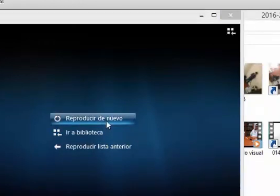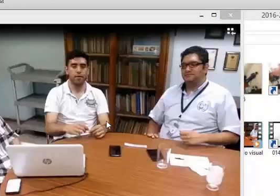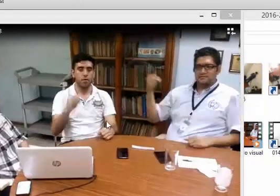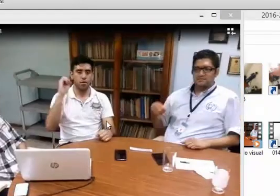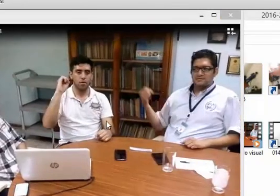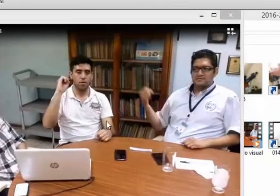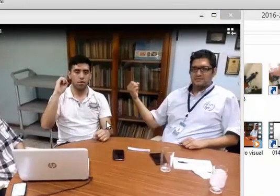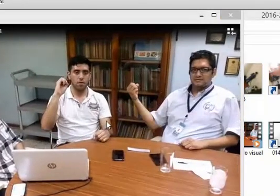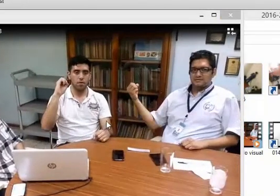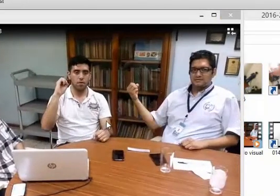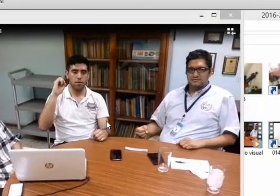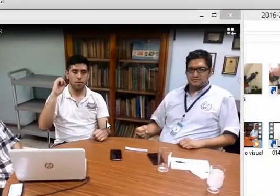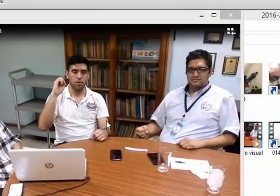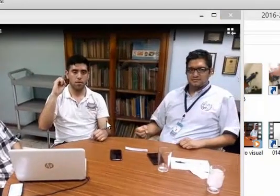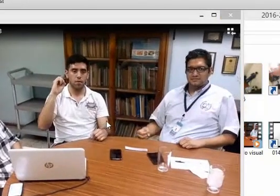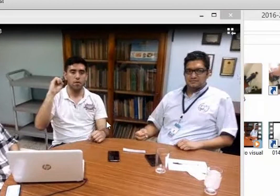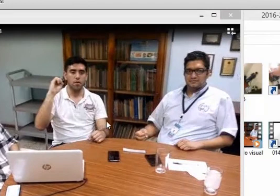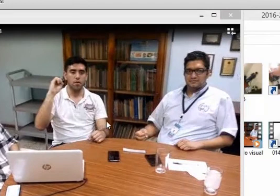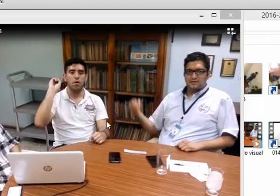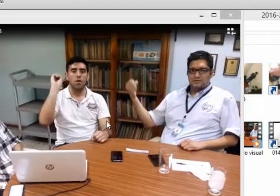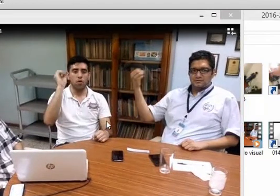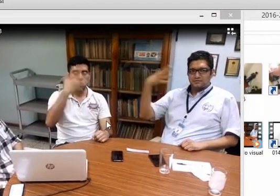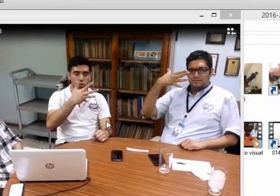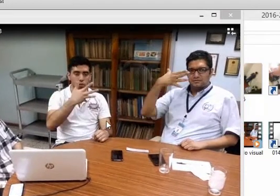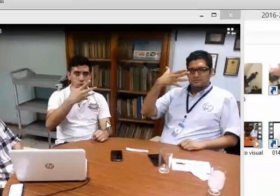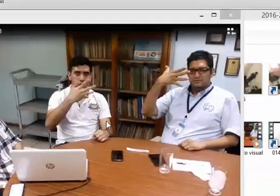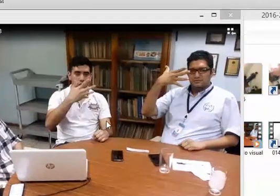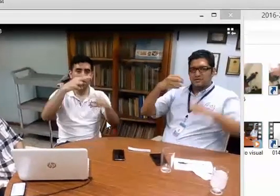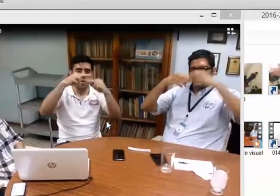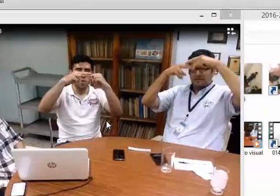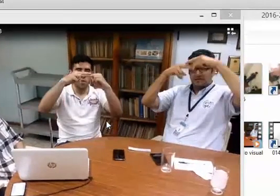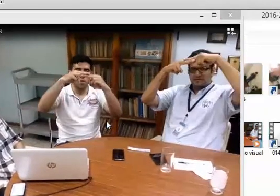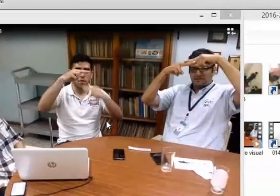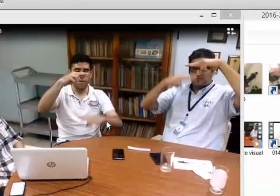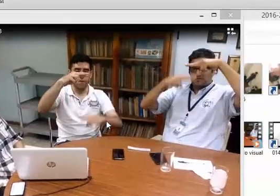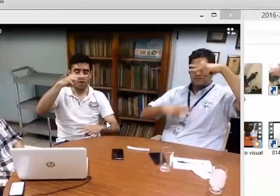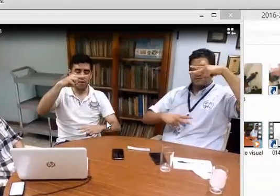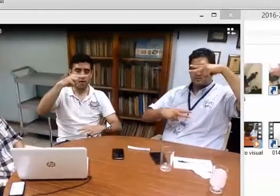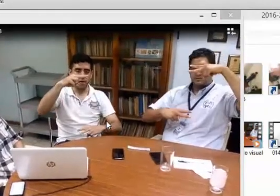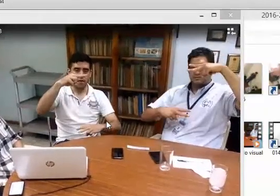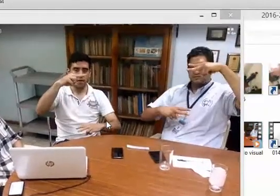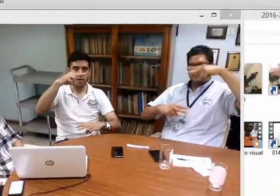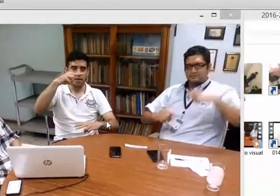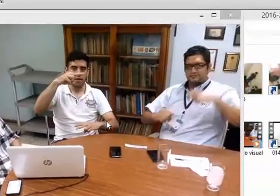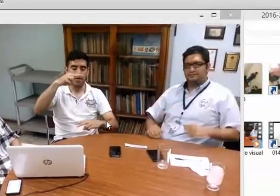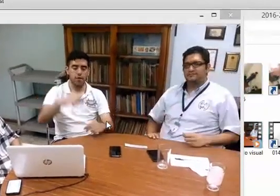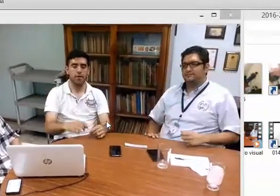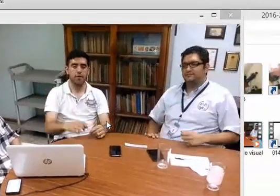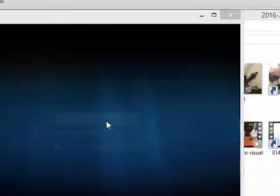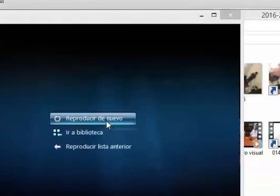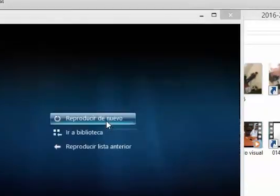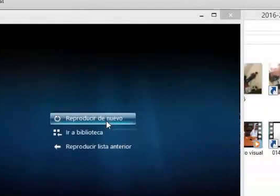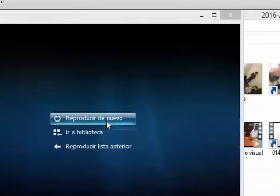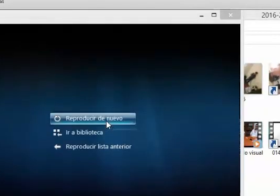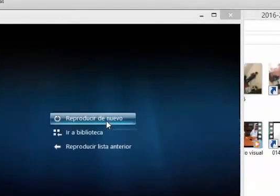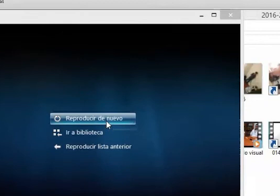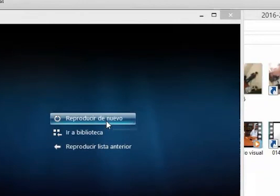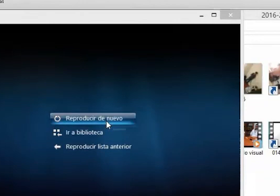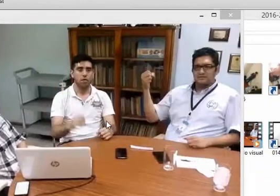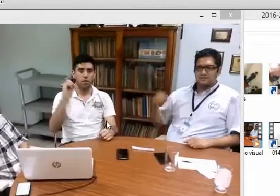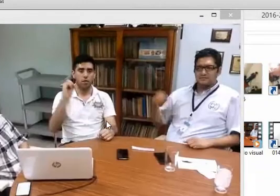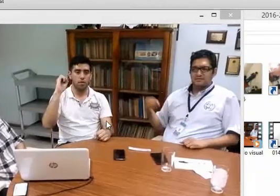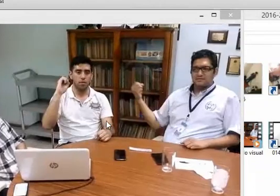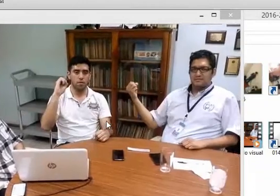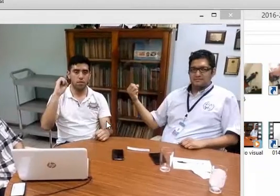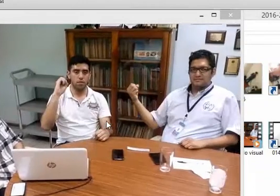validando. Andrés, que es el que está en medio, él es hijo de padres sordos. Pero él es de la comunidad sorda,